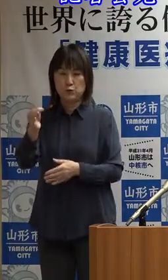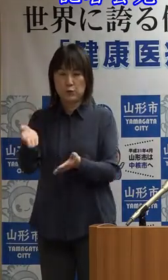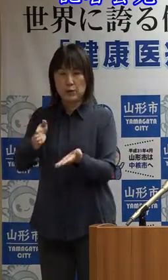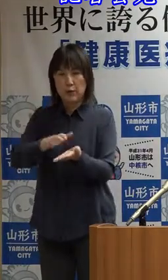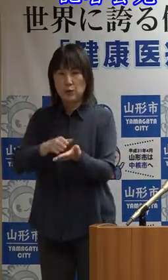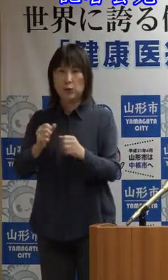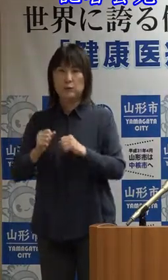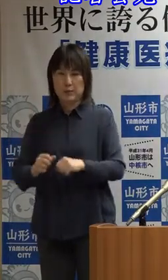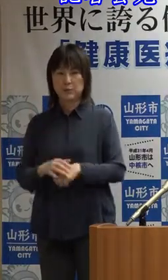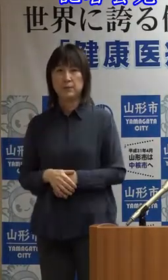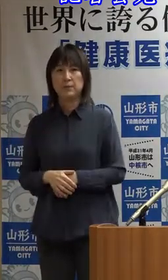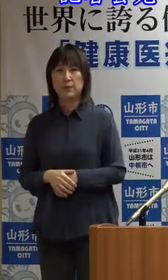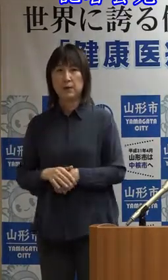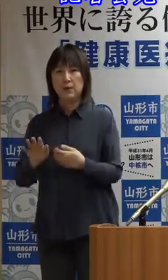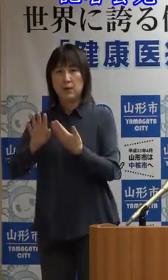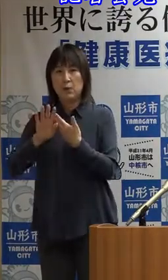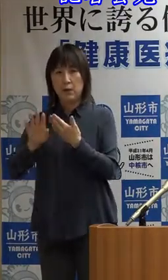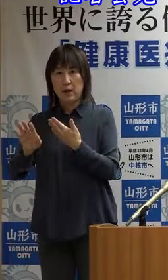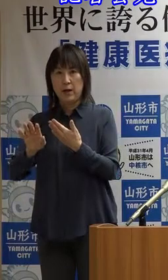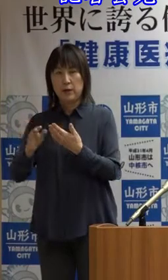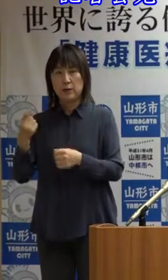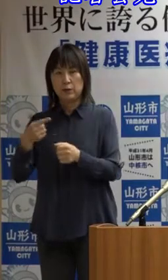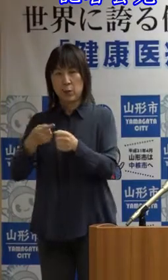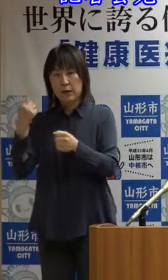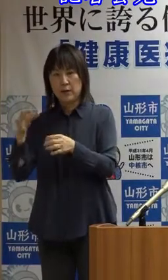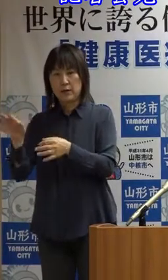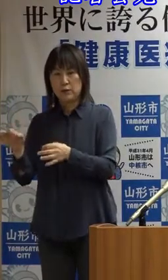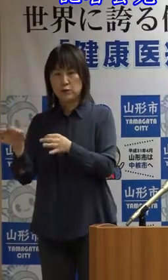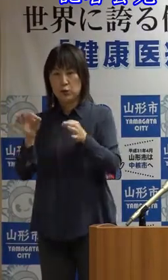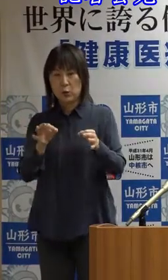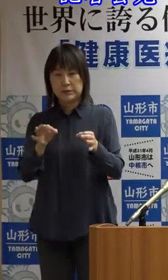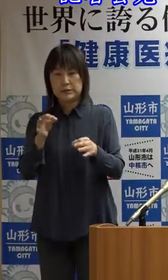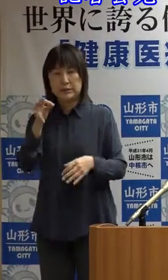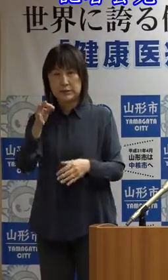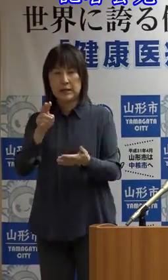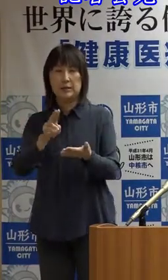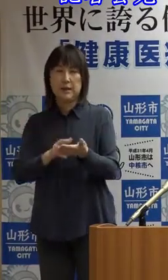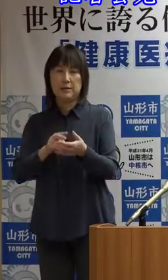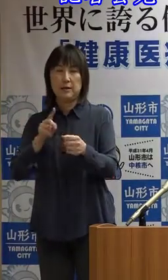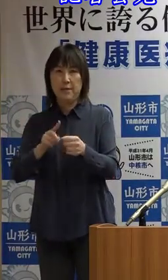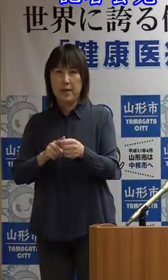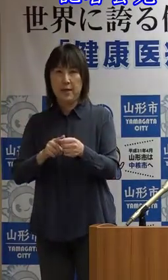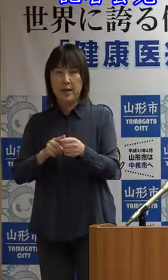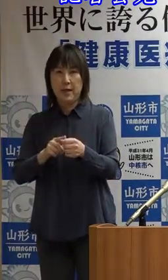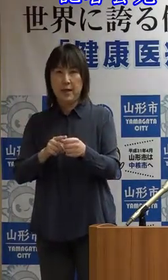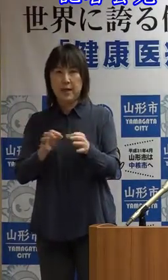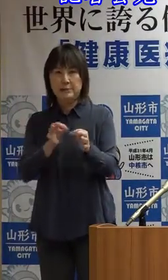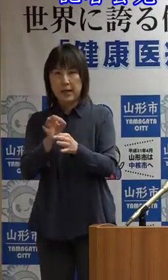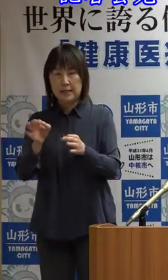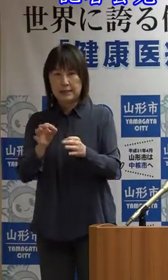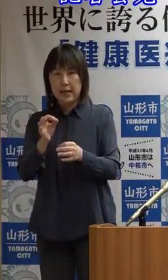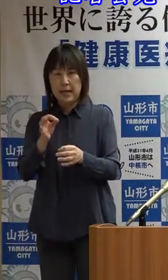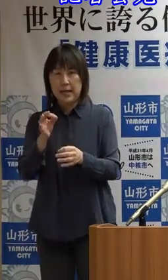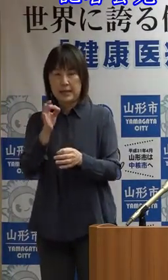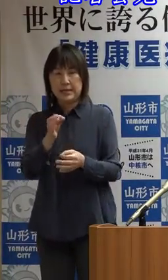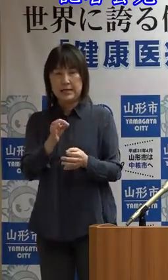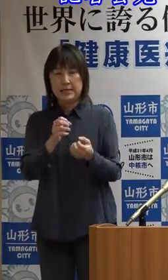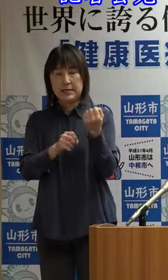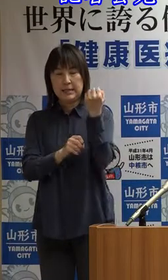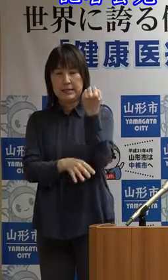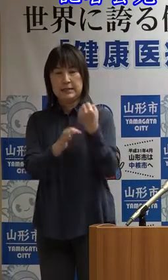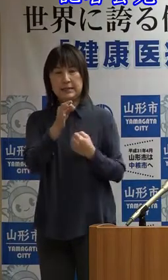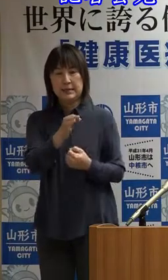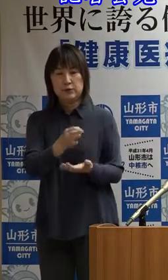。その他前年度繰越金が確定したことに伴い財政調整基金への積み立てを行います